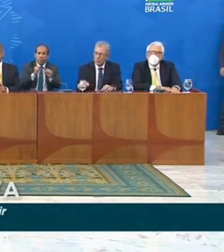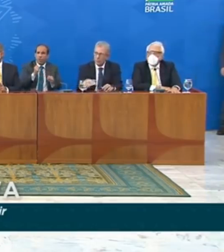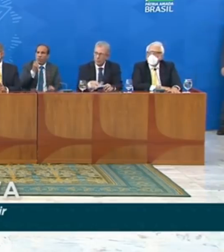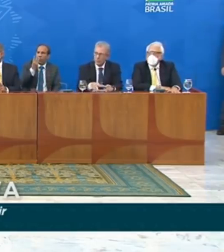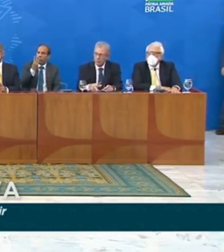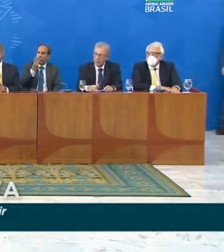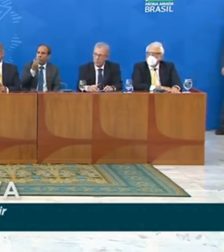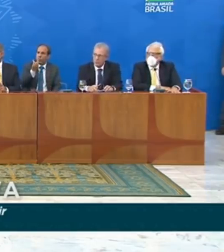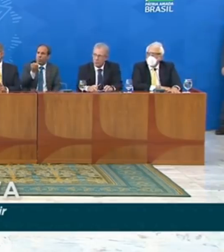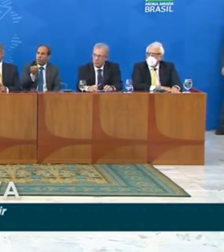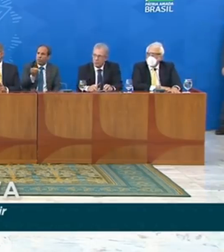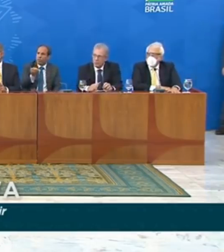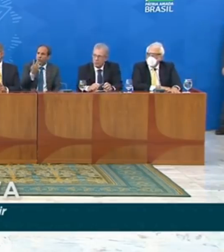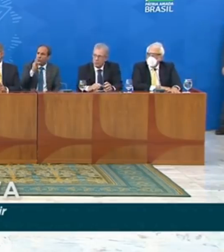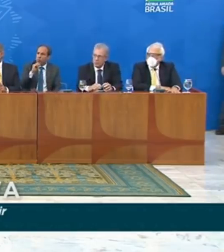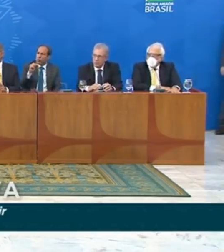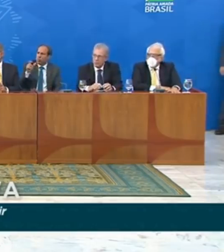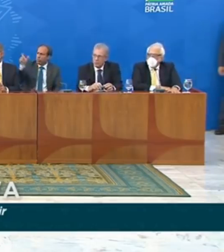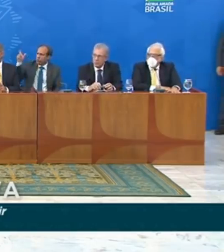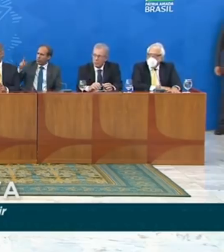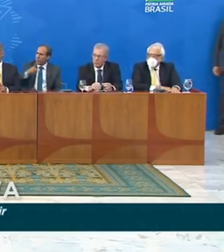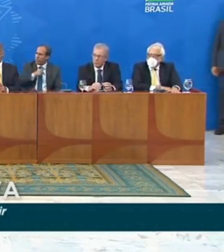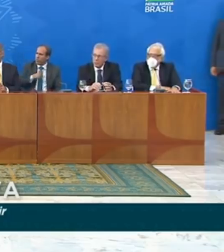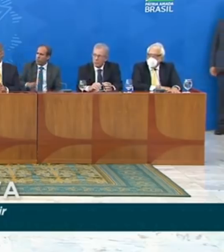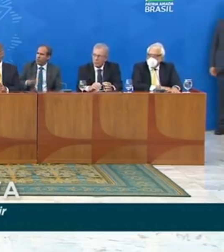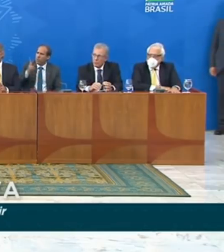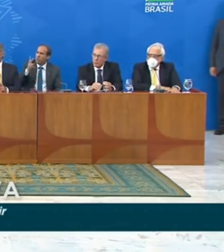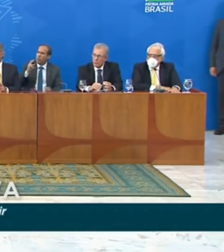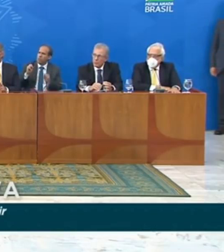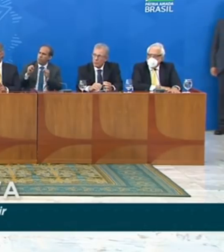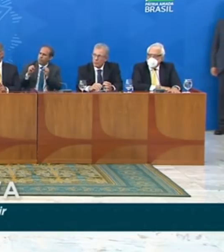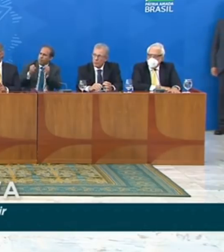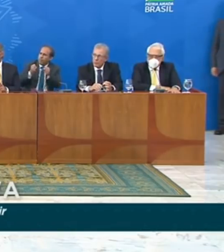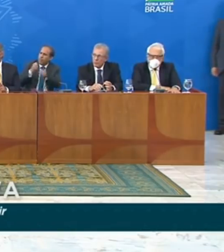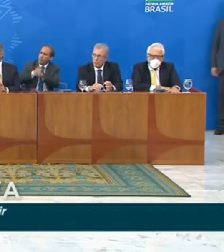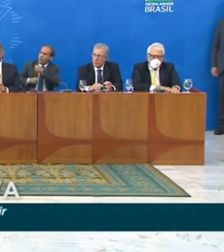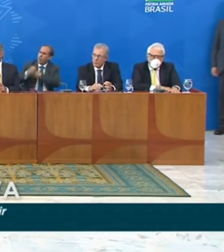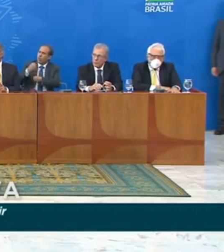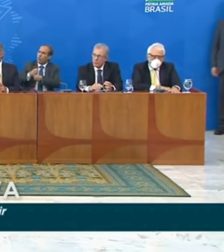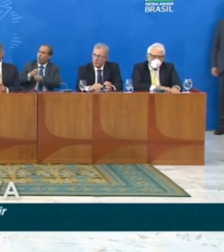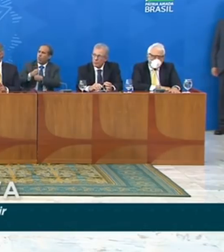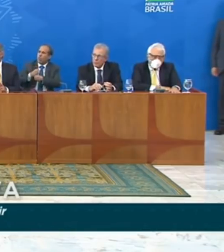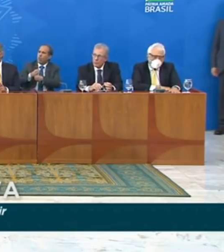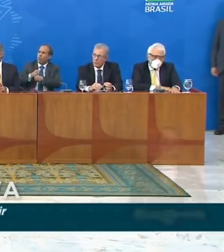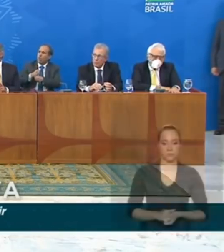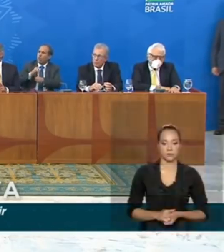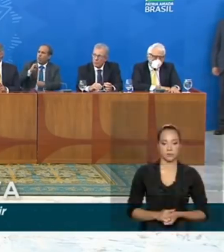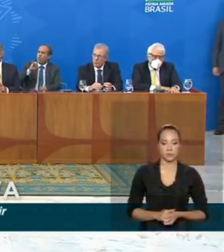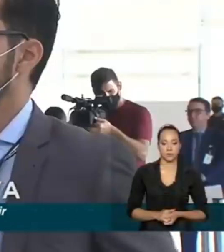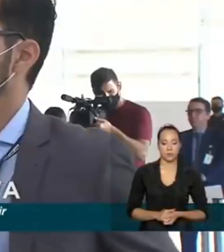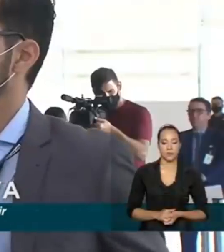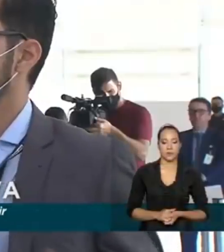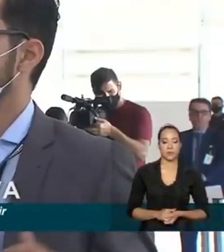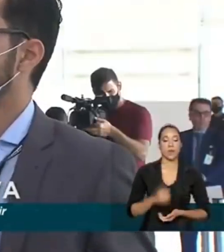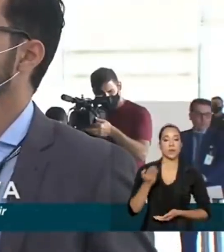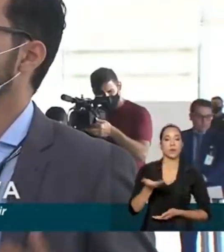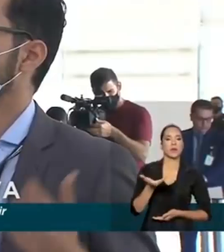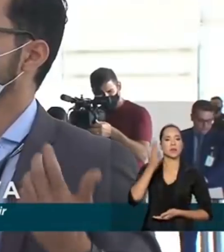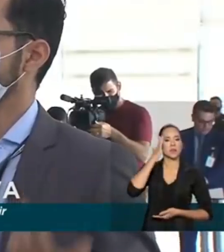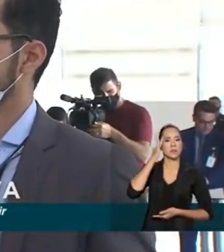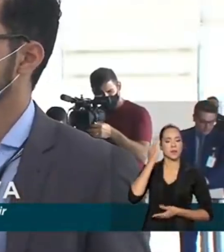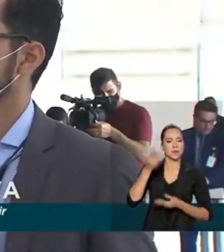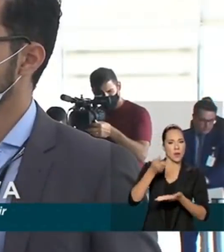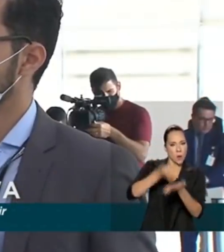Bom dia a todos. Presidente, o senhor vem defendendo desde o ano passado, a cobrança do ICMS na refinaria. Eu queria saber qual que